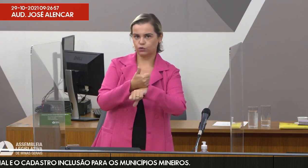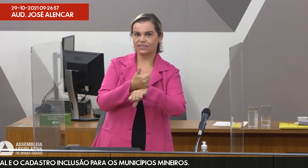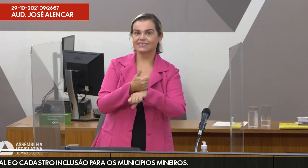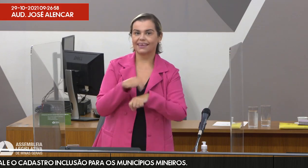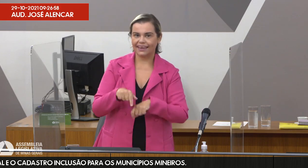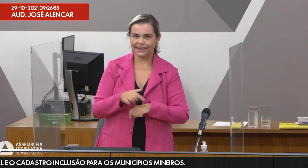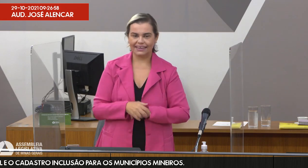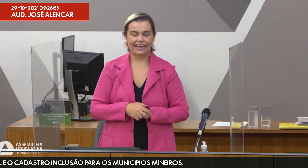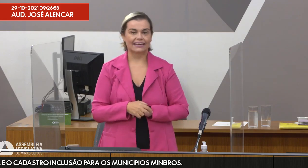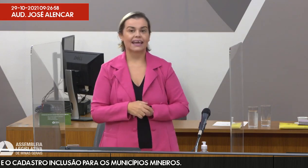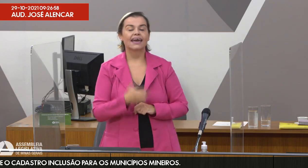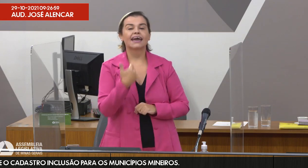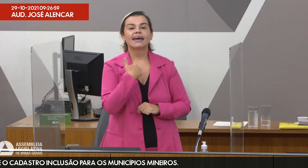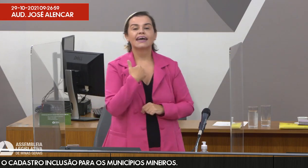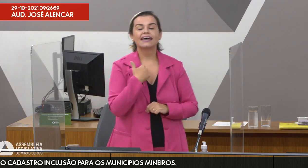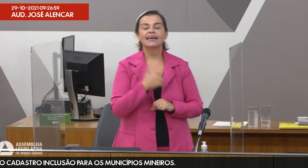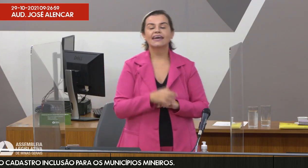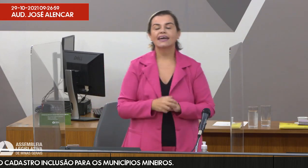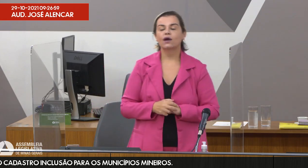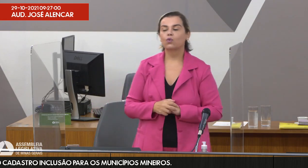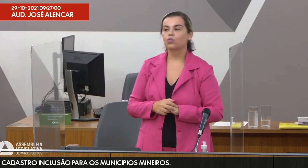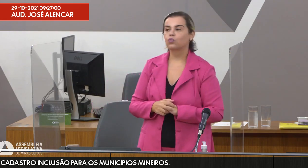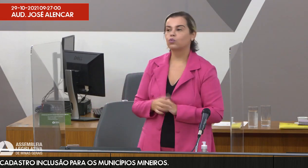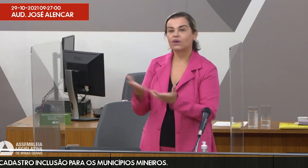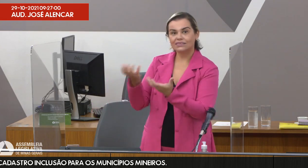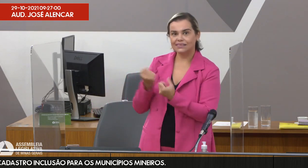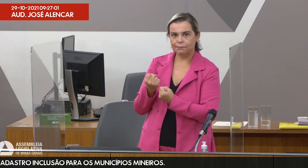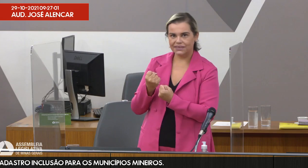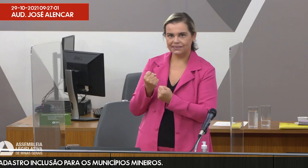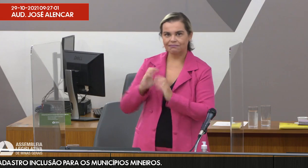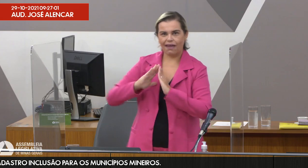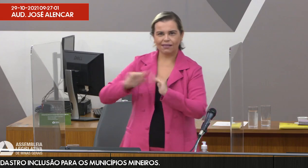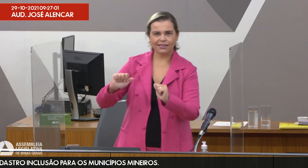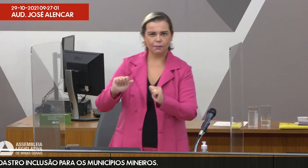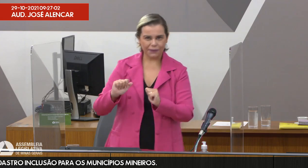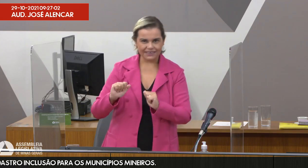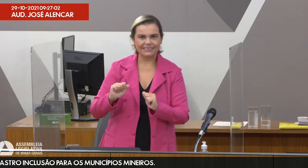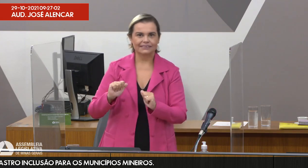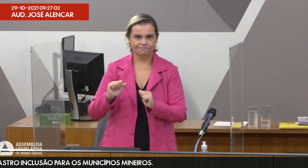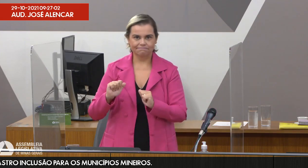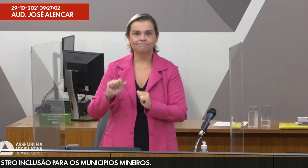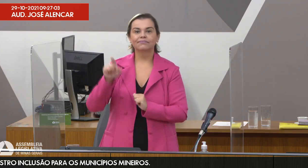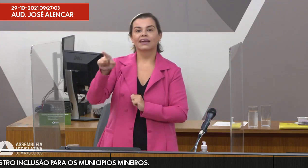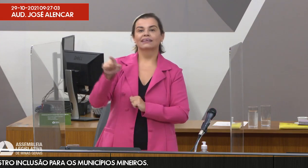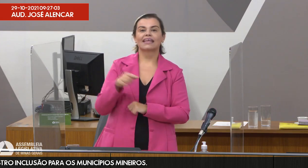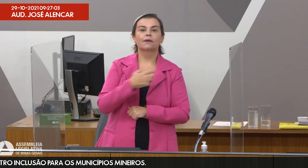que o foco é da pessoa com deficiência, desde que eu assumi